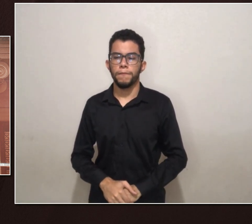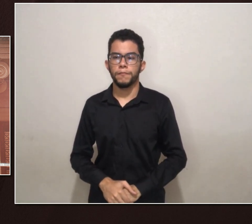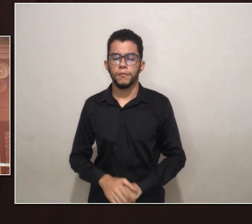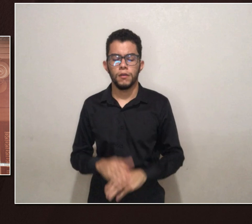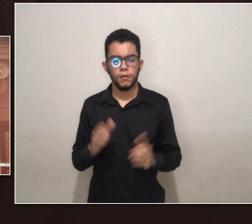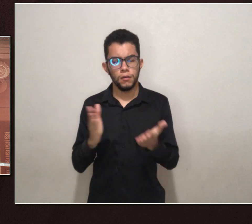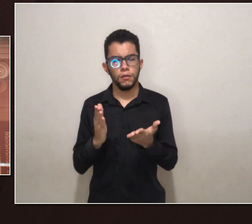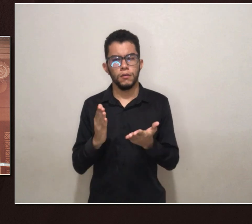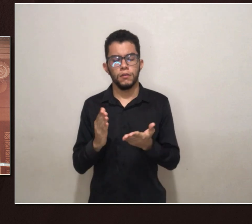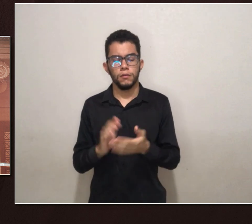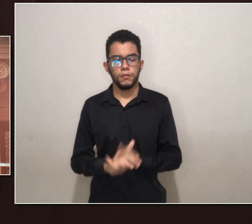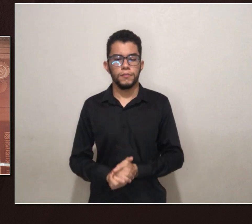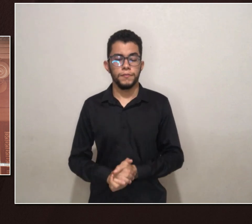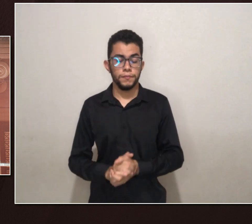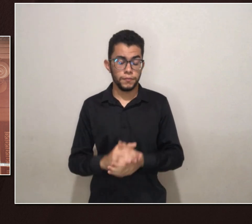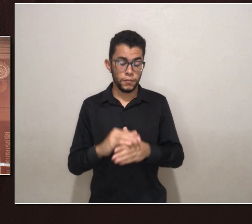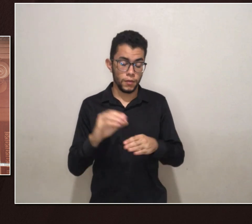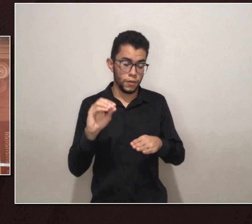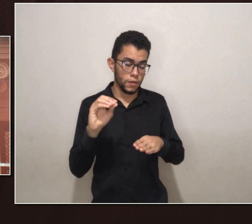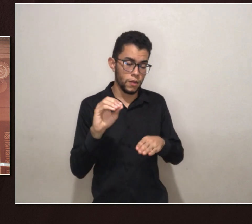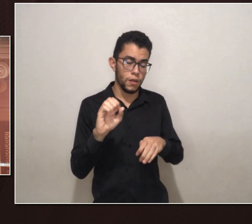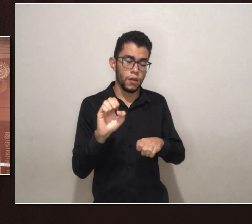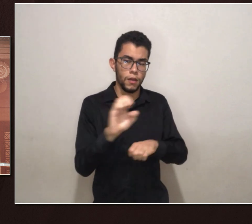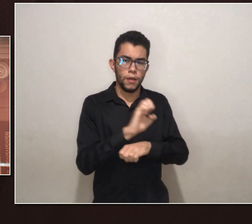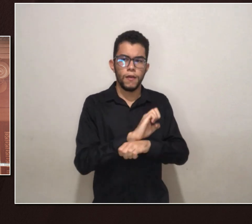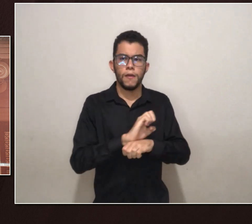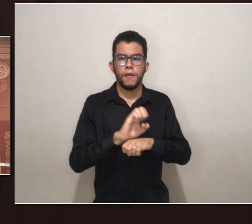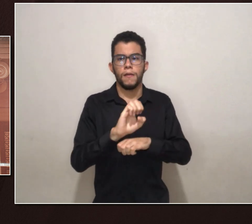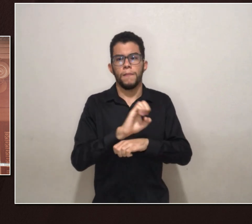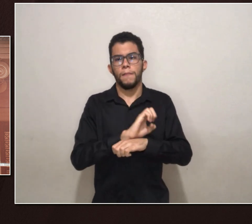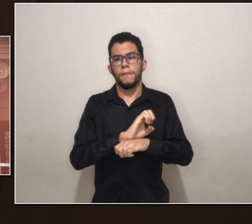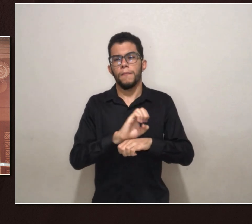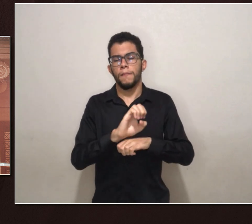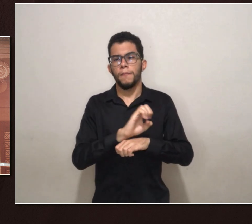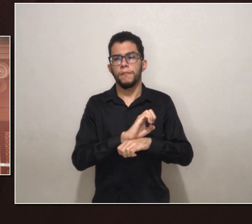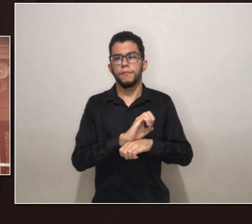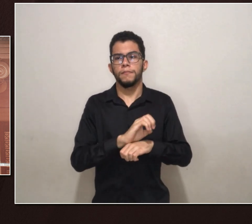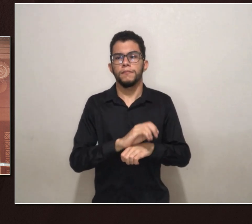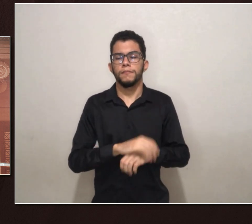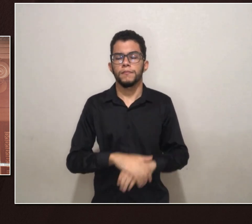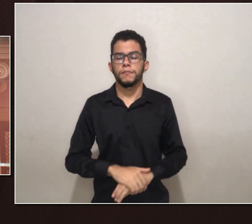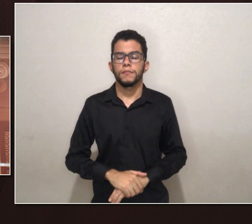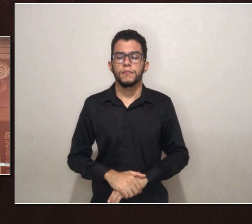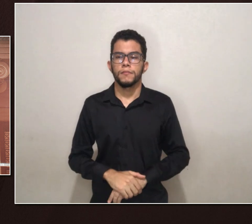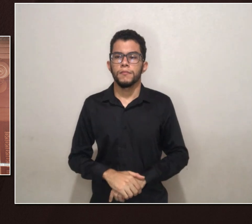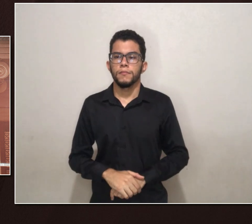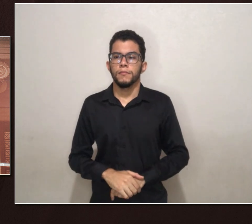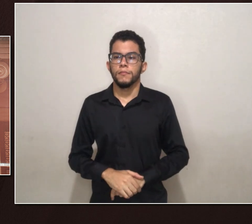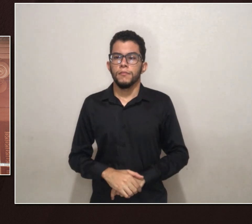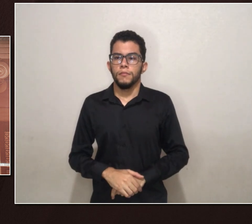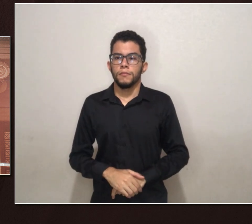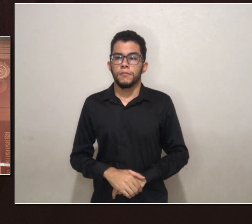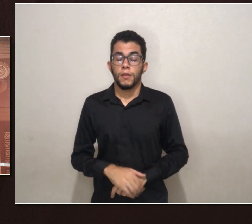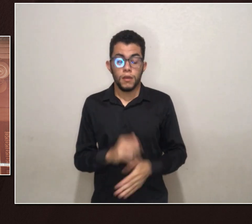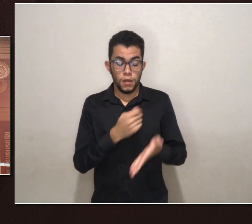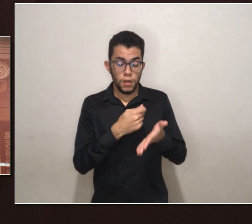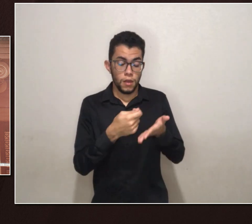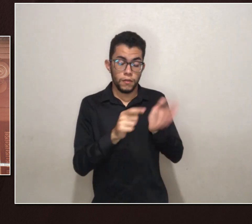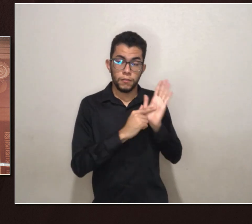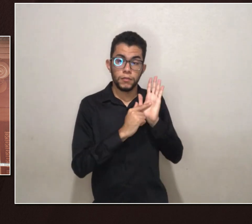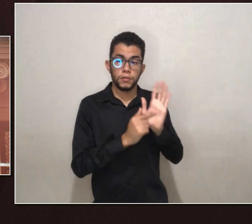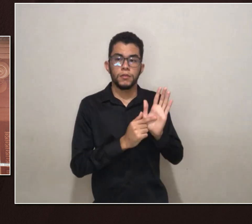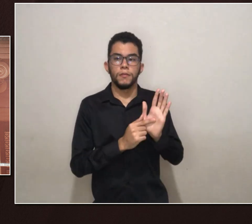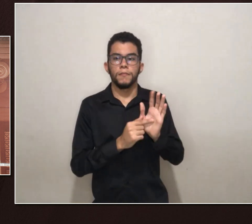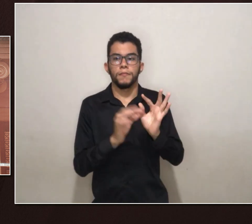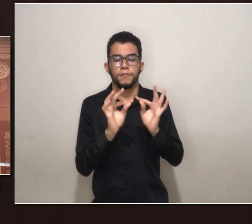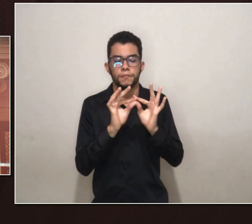em Éfeso, né, vou ler mais uma frasezinha que o André Miller escreveu na página 13.